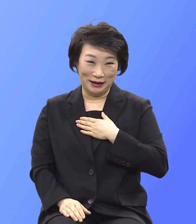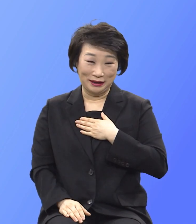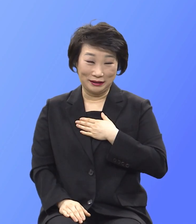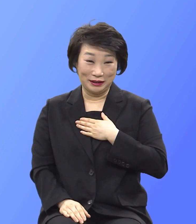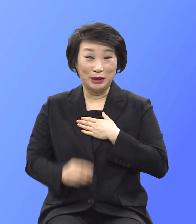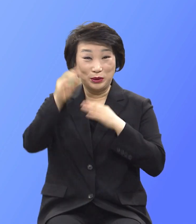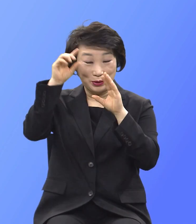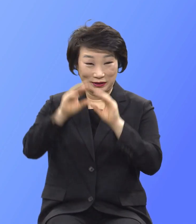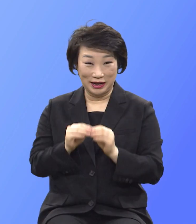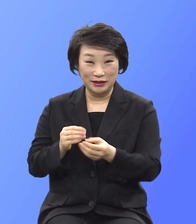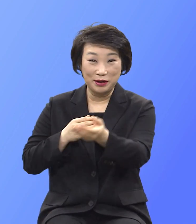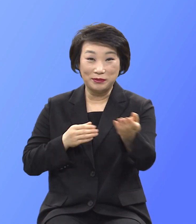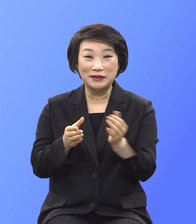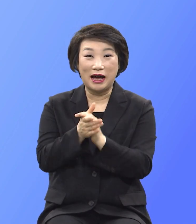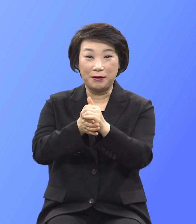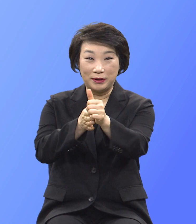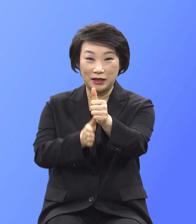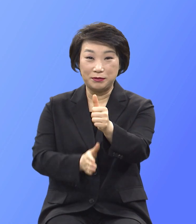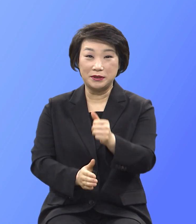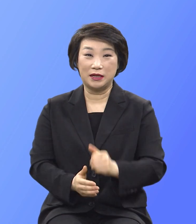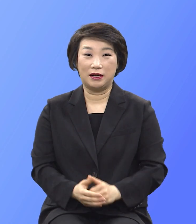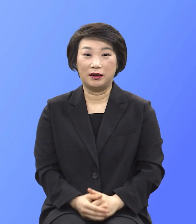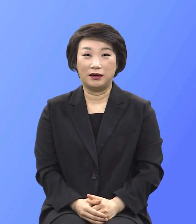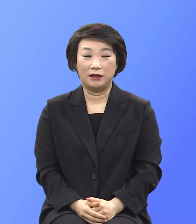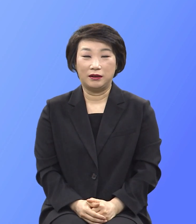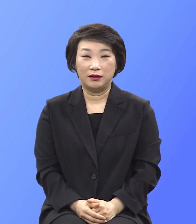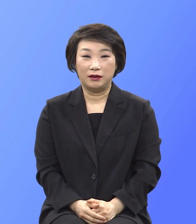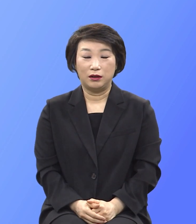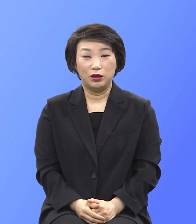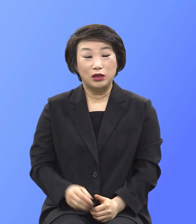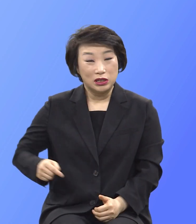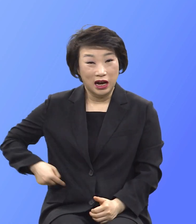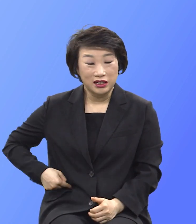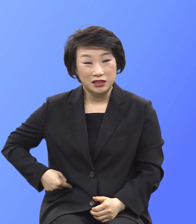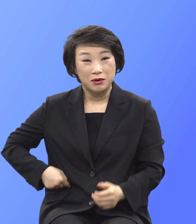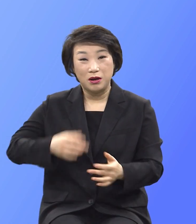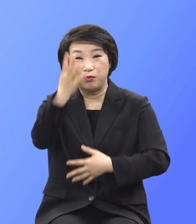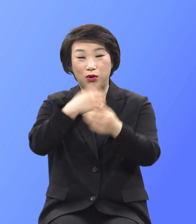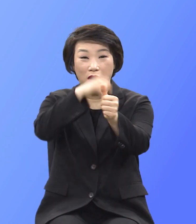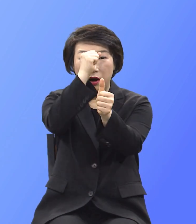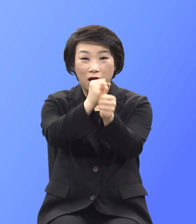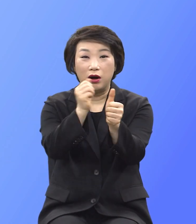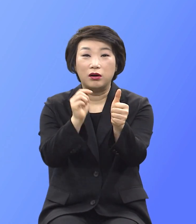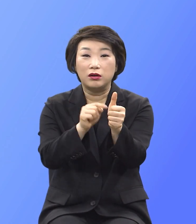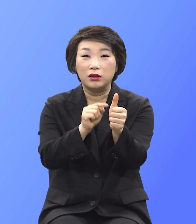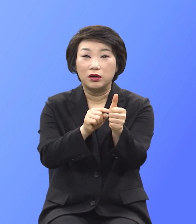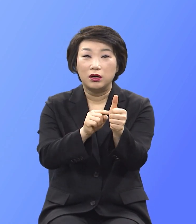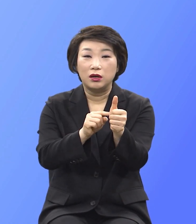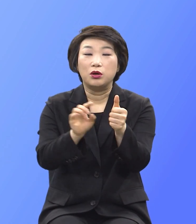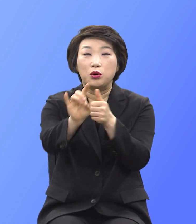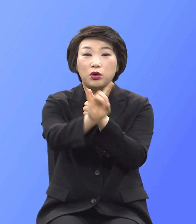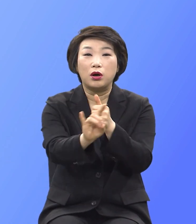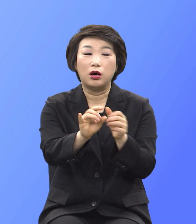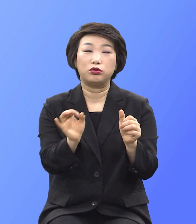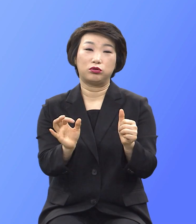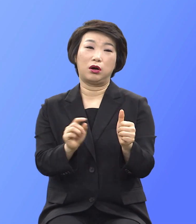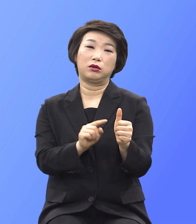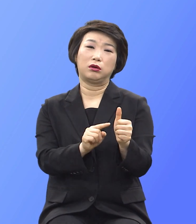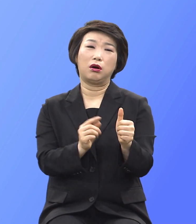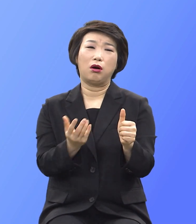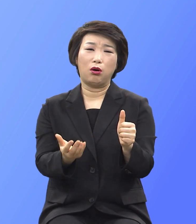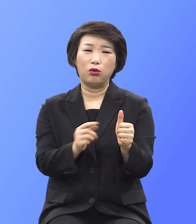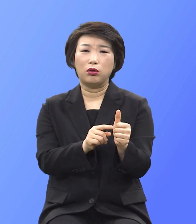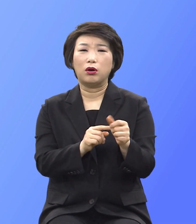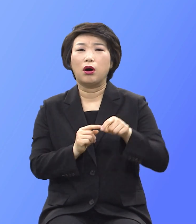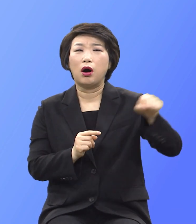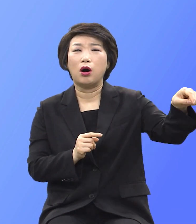것입니다. 동의하시면 아멘 합시다. 양심이 화인마저 외식하는 순간에